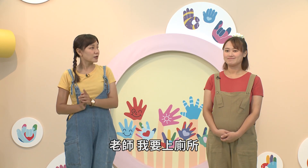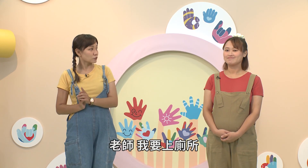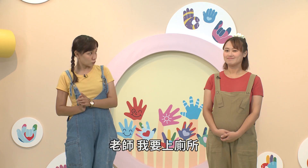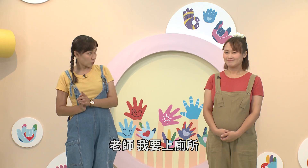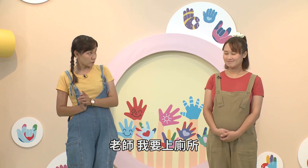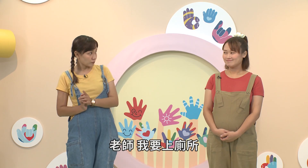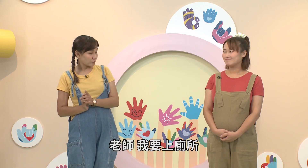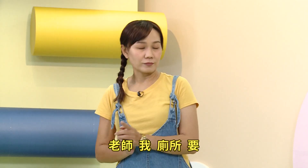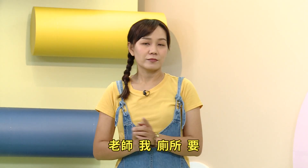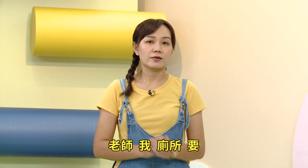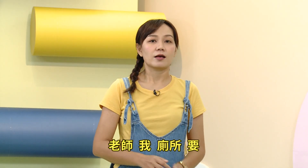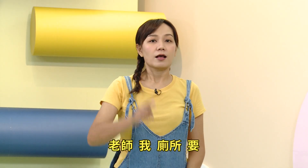所。